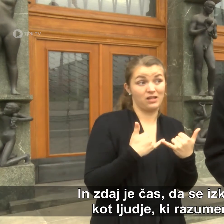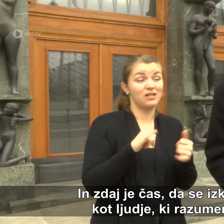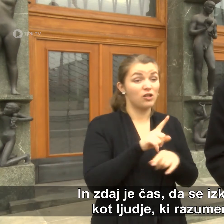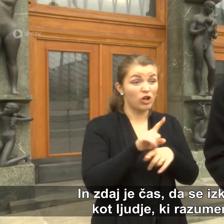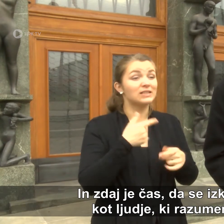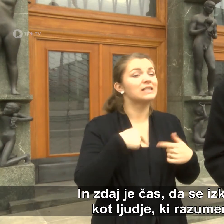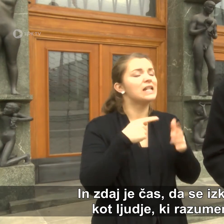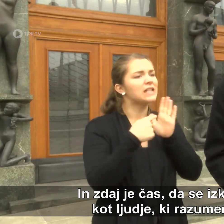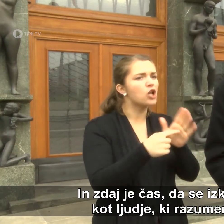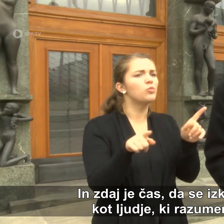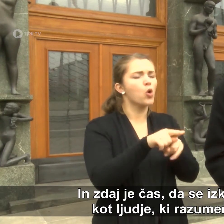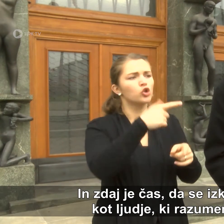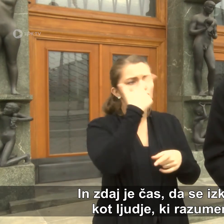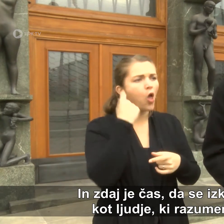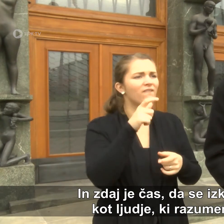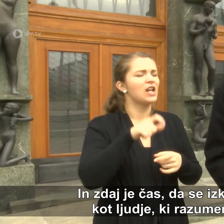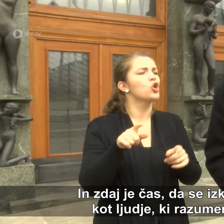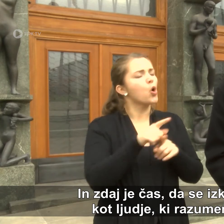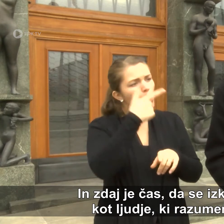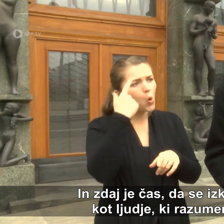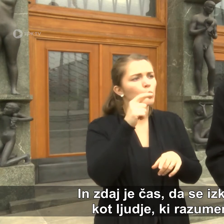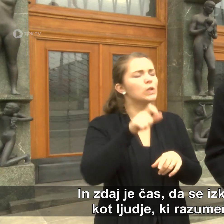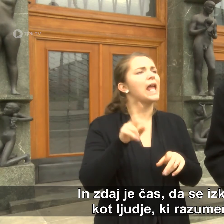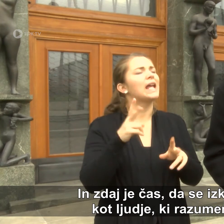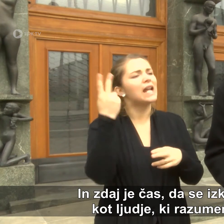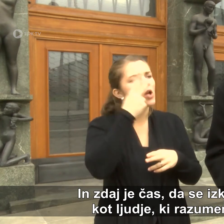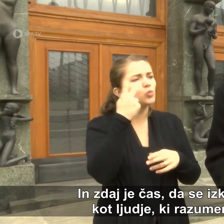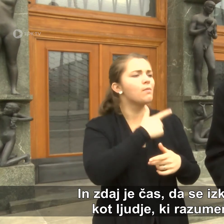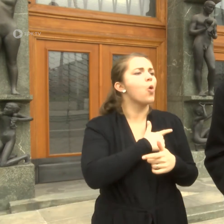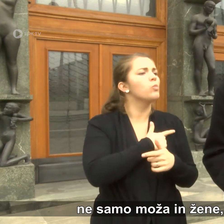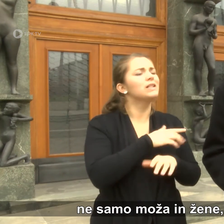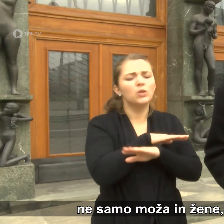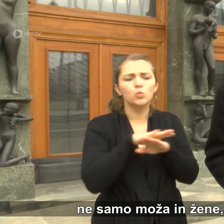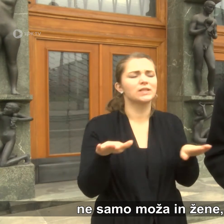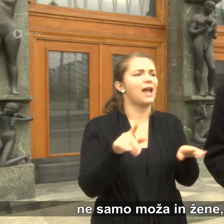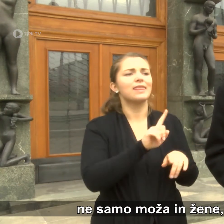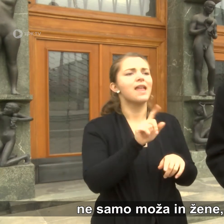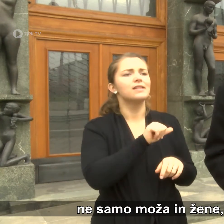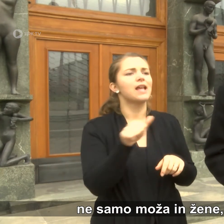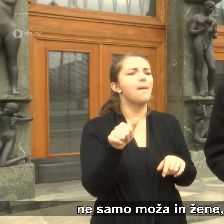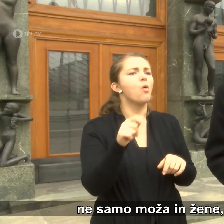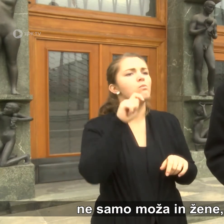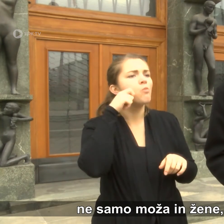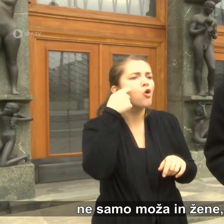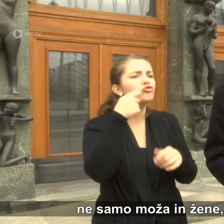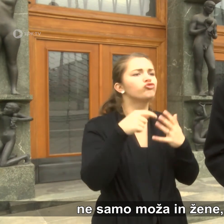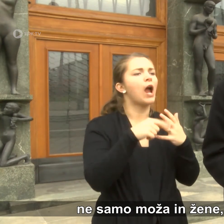človeški, kot ljudje, ki razumemo ljubezen vseh, ne samo moža in žene, temveč tudi drugih.